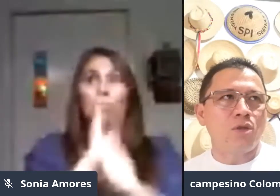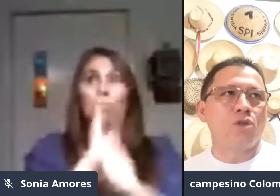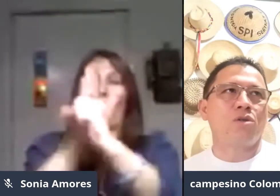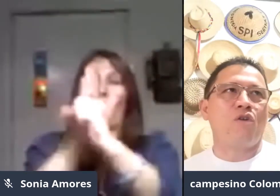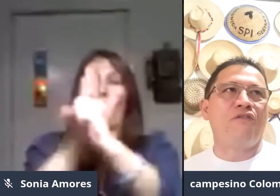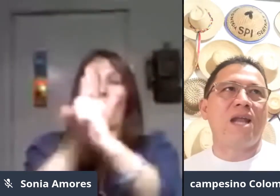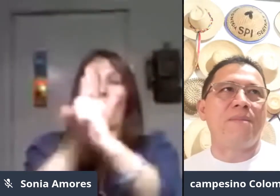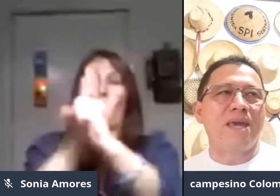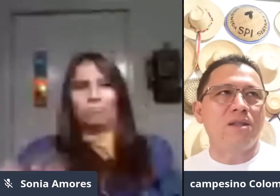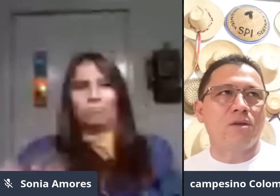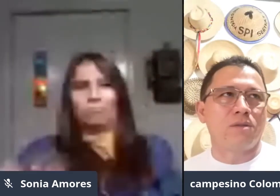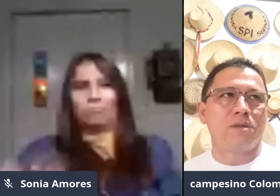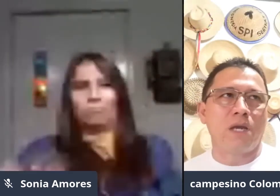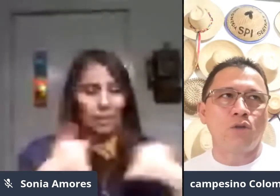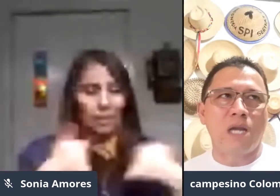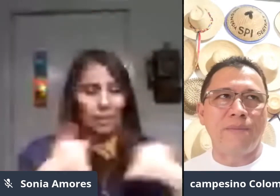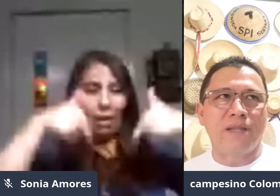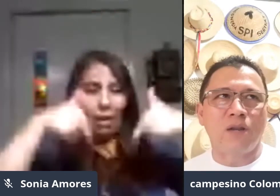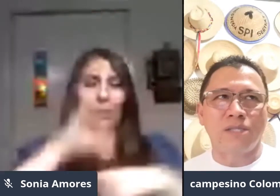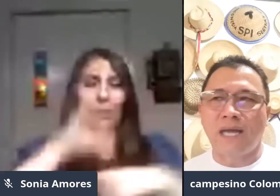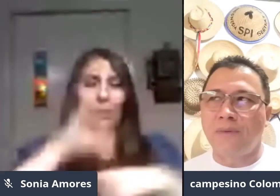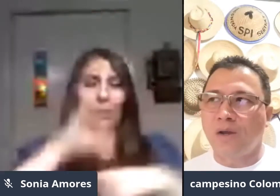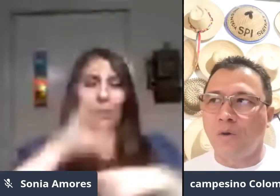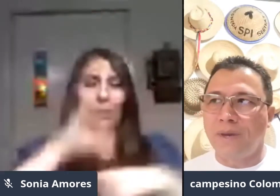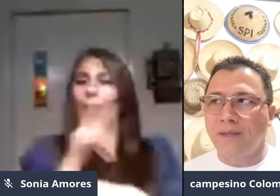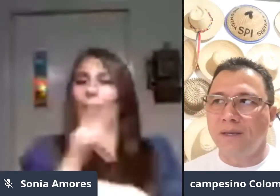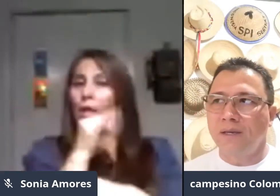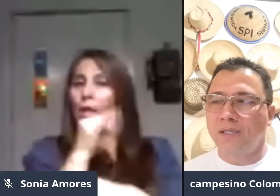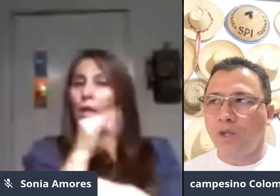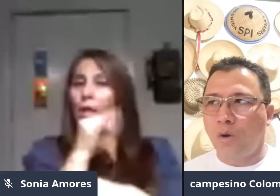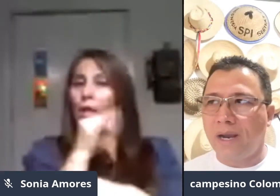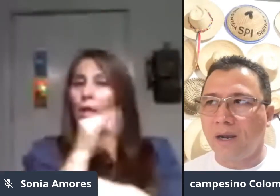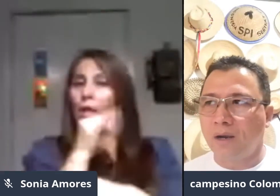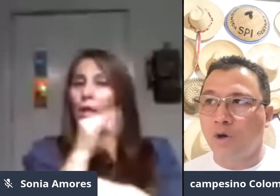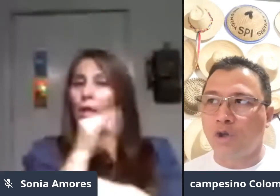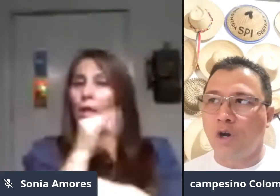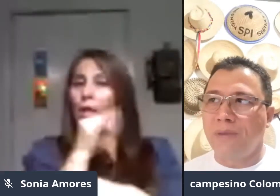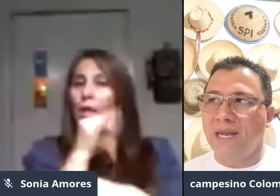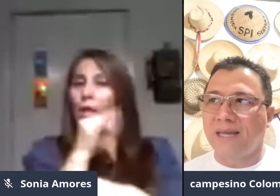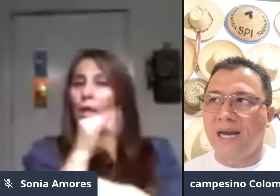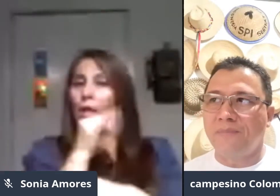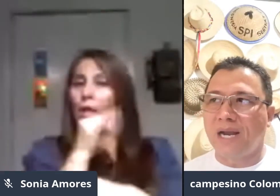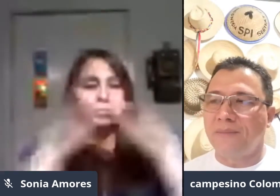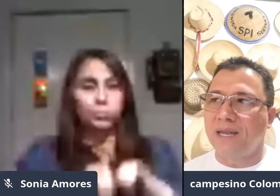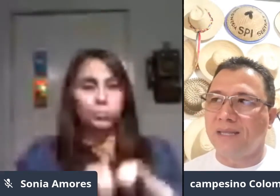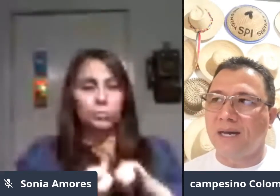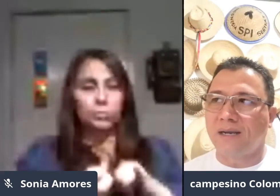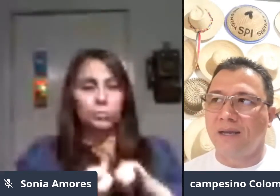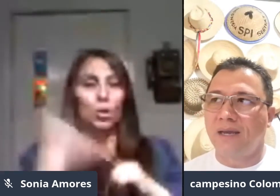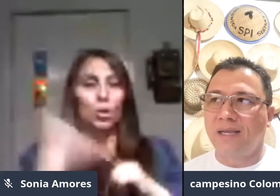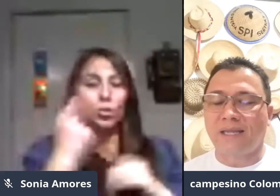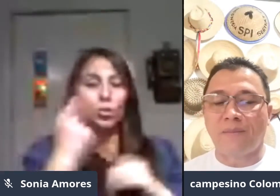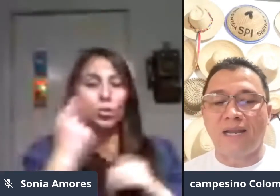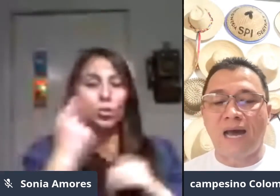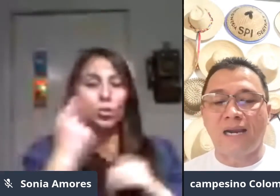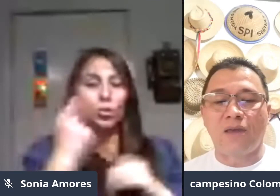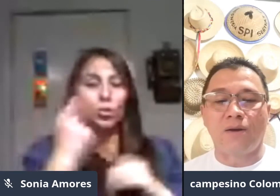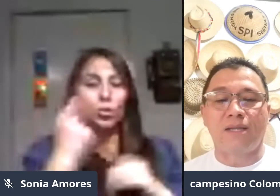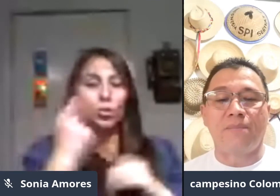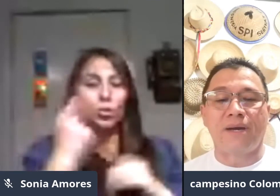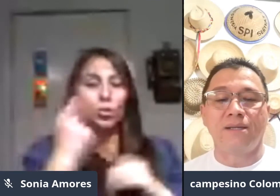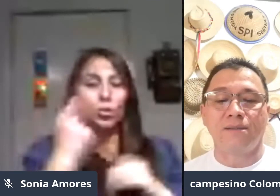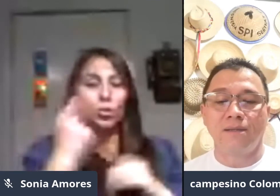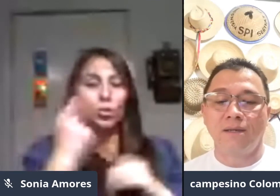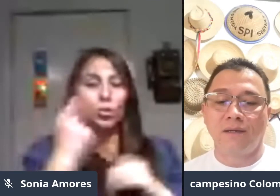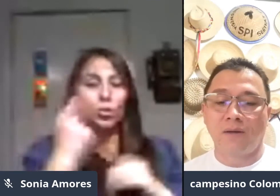existen esos confinamientos que no solamente los ha dado el COVID, sino el control militar y paramilitar en determinadas